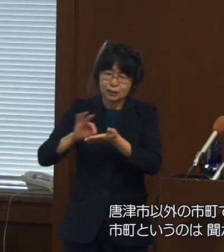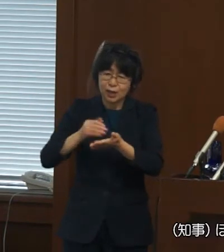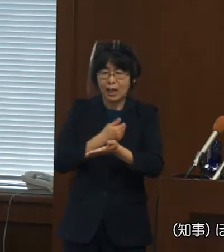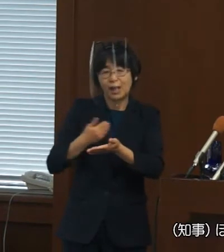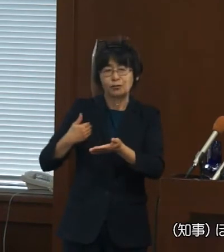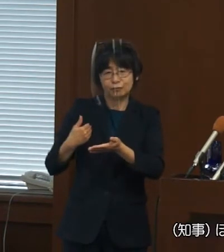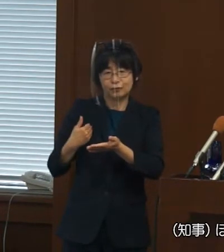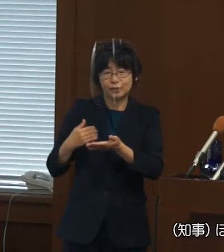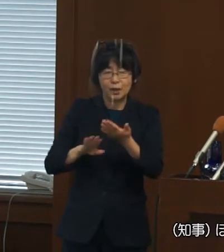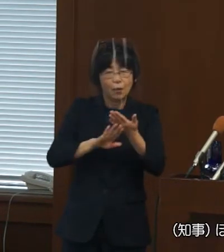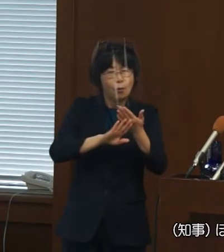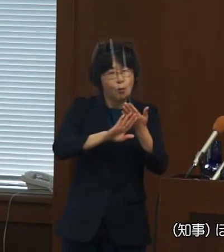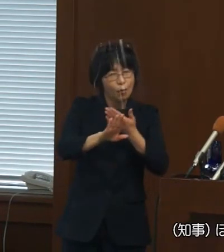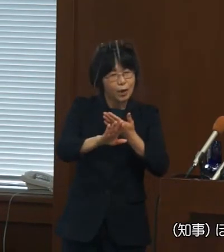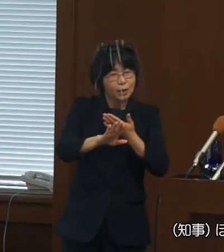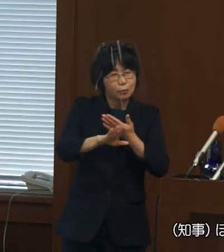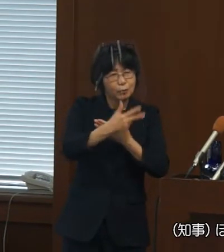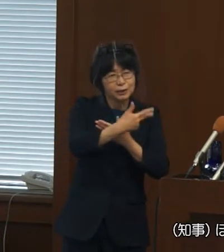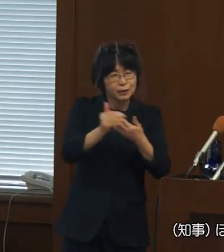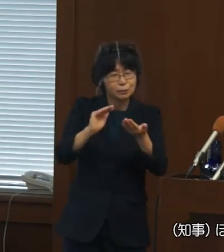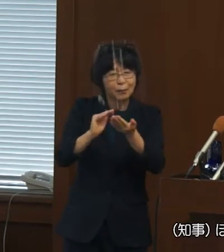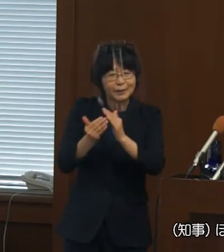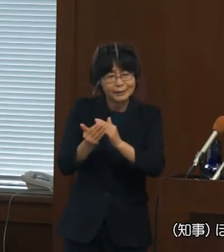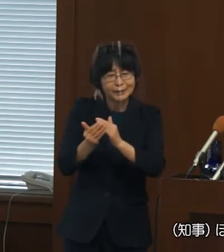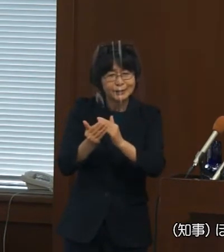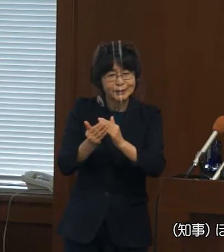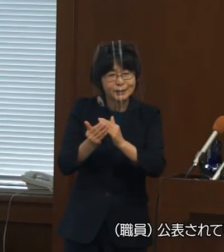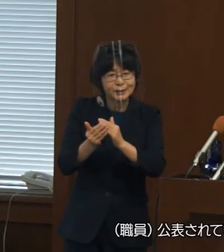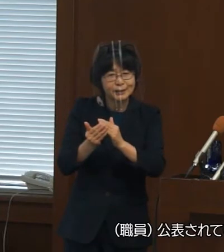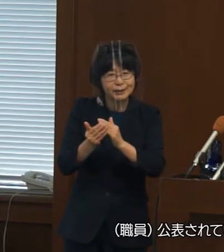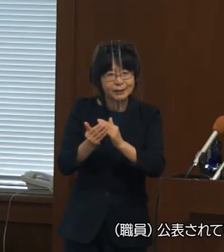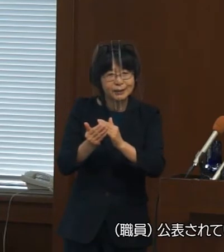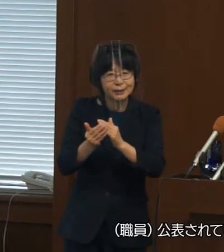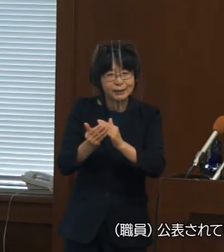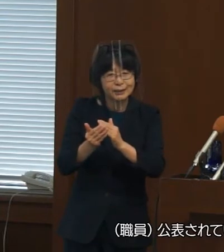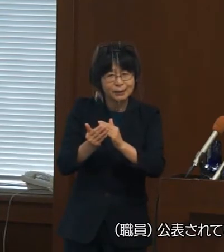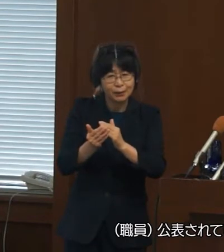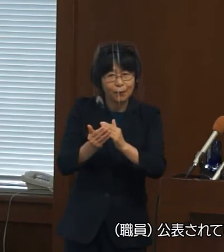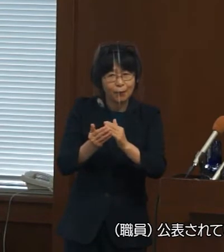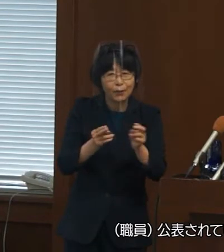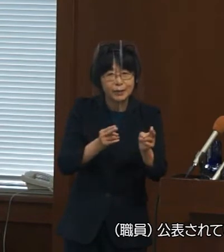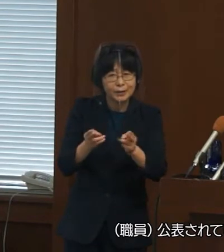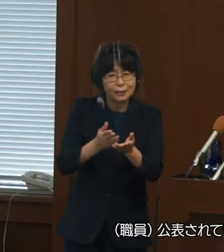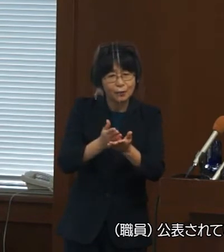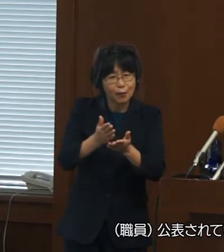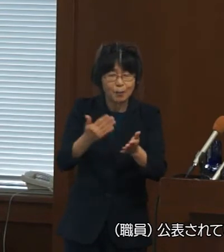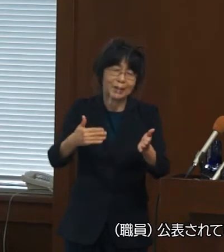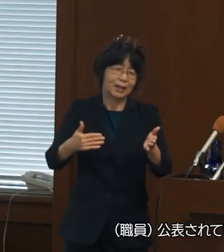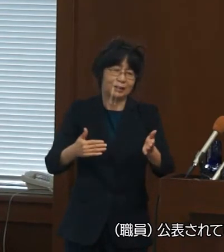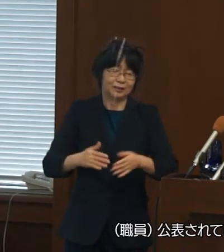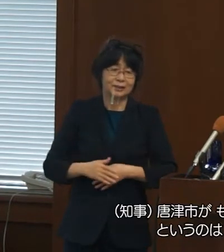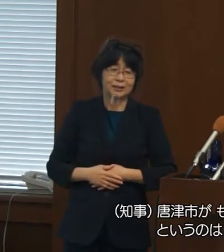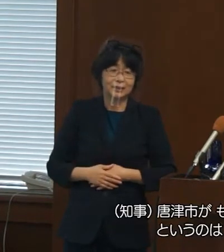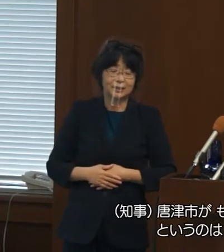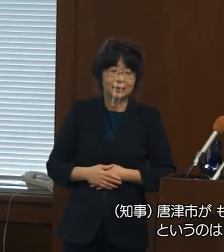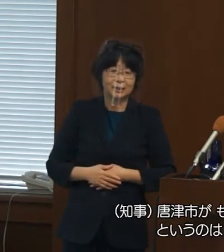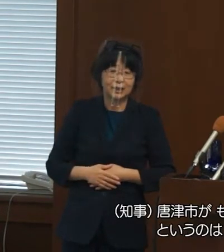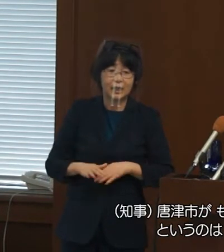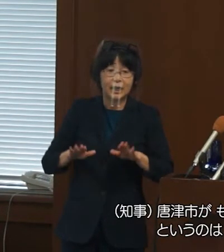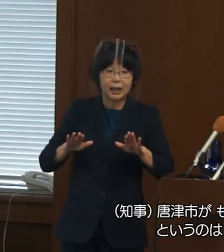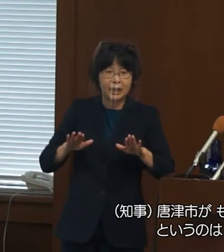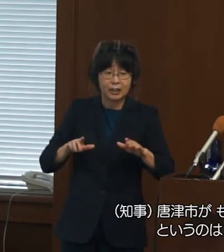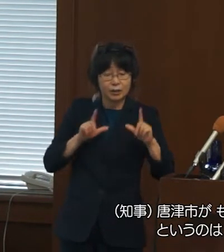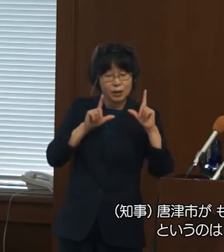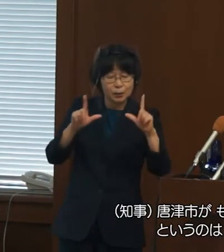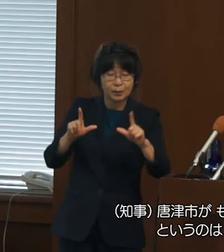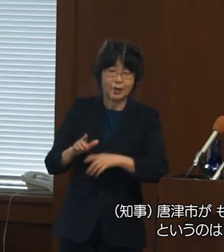か。 ここに、ないね、 こういう採点とかはない です、はい、今唐津がですね、